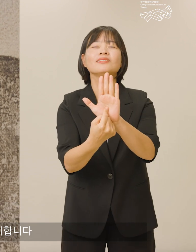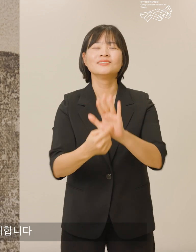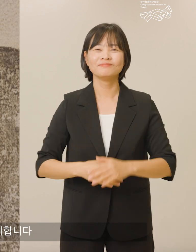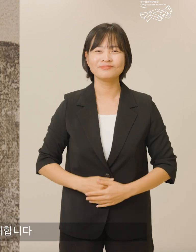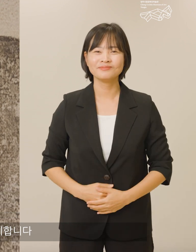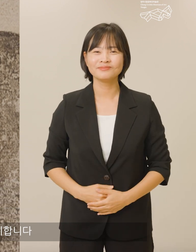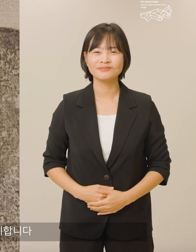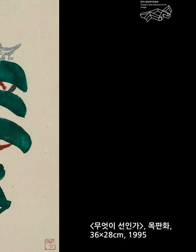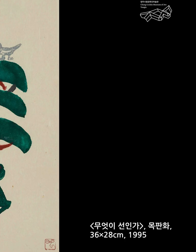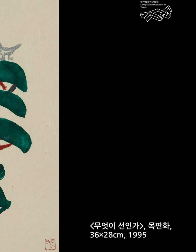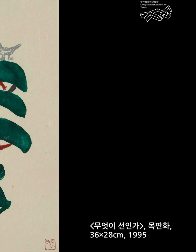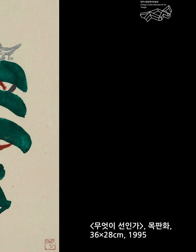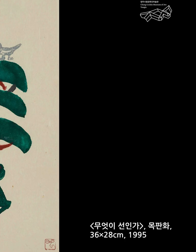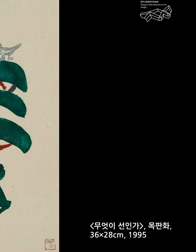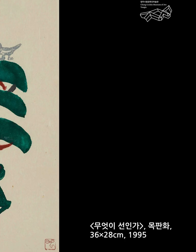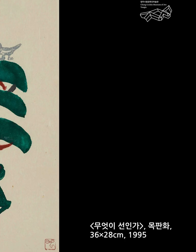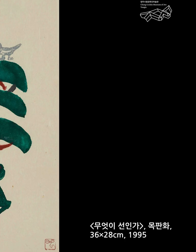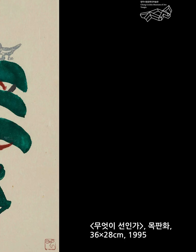정신과도 일치합니다.